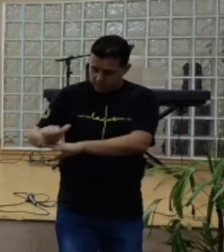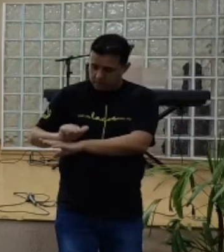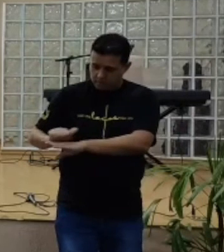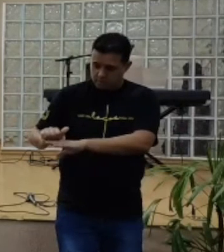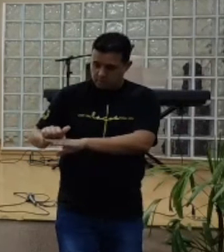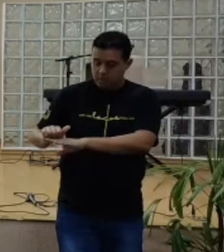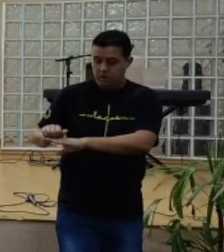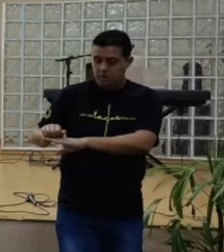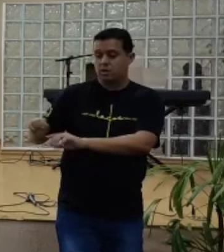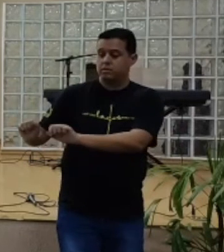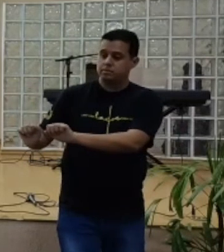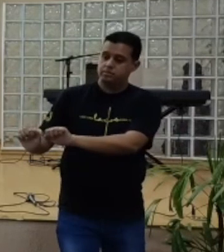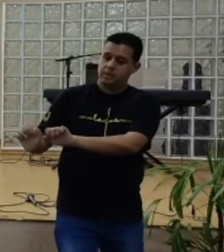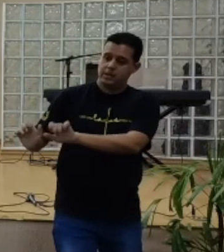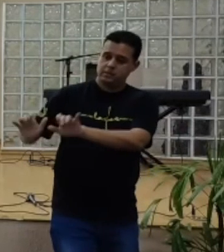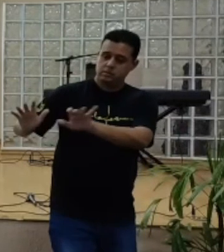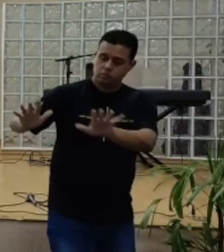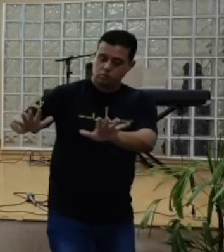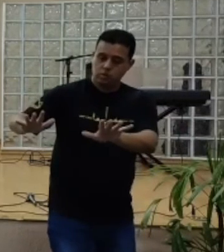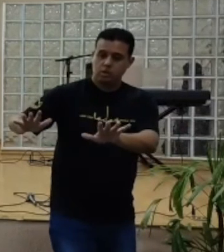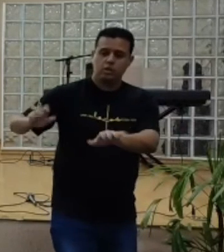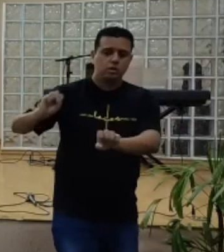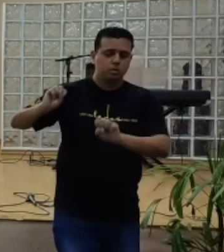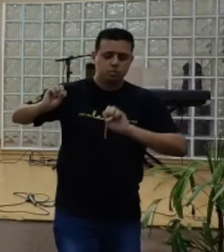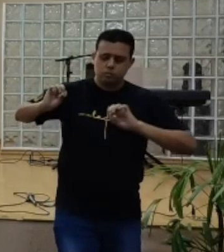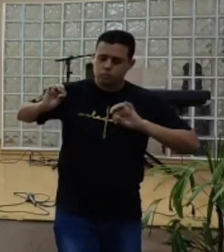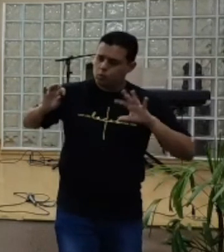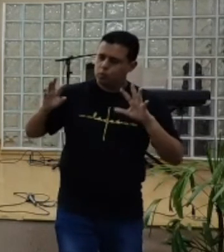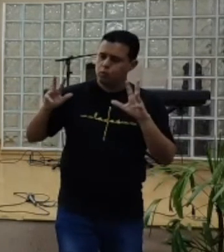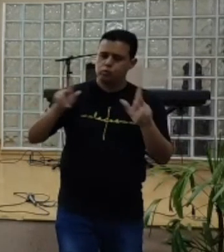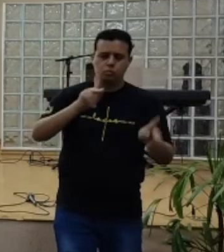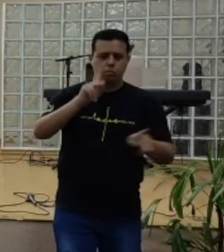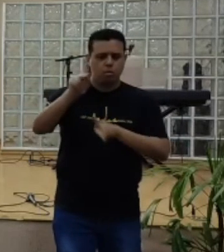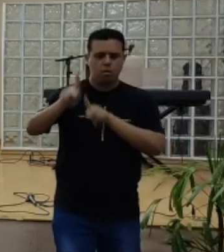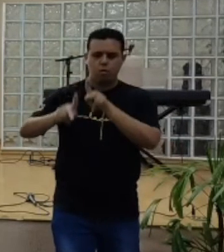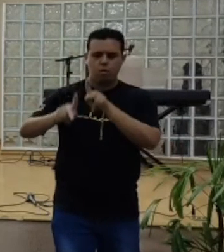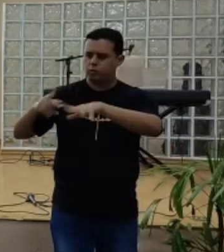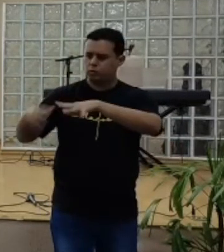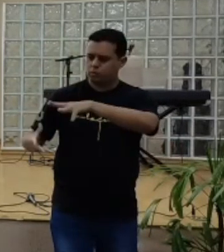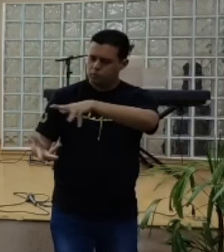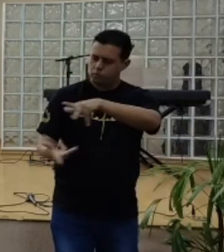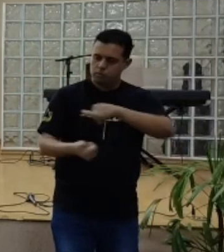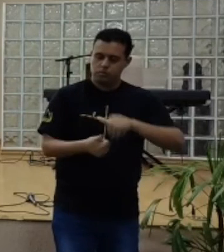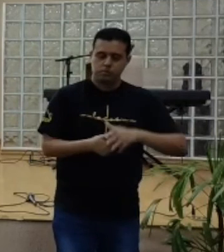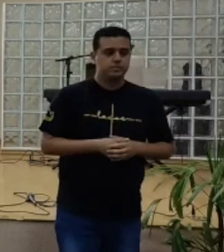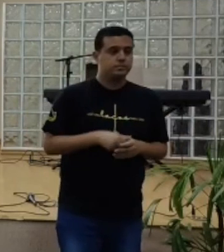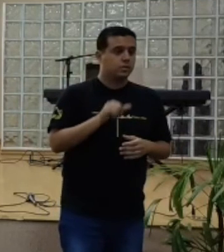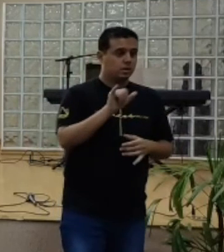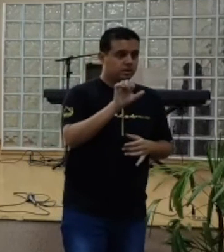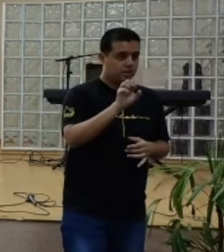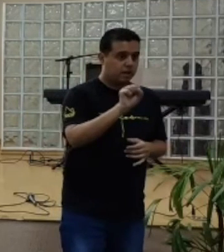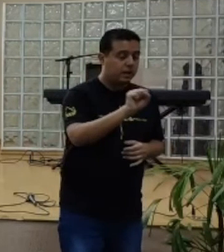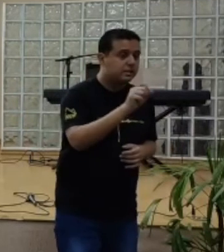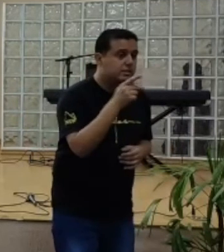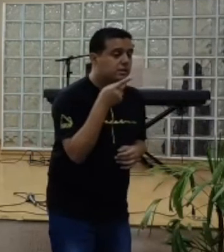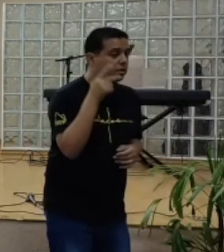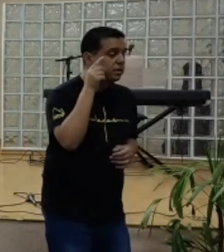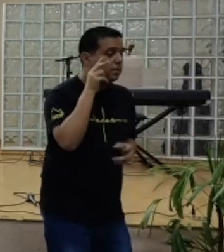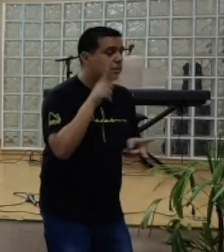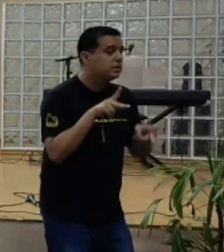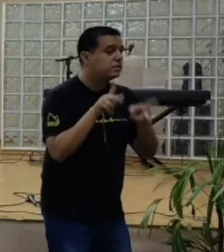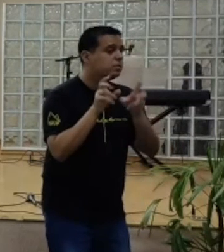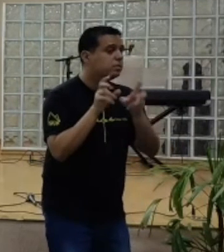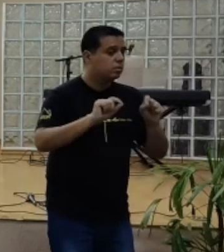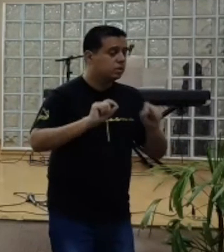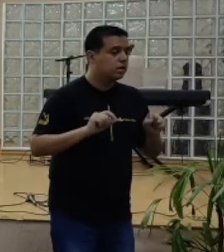abençoados todos os povos. Ou seja, o que Isaías estava vendo era o dia em que o